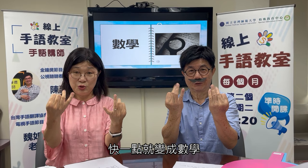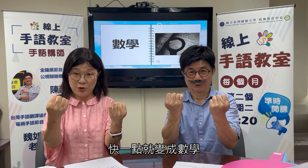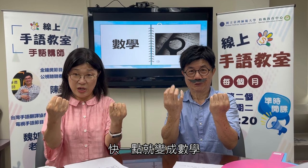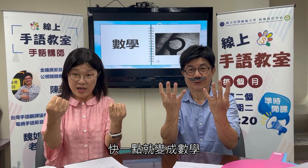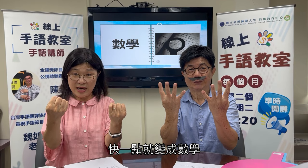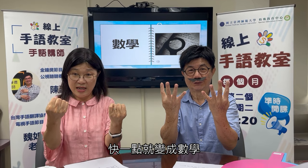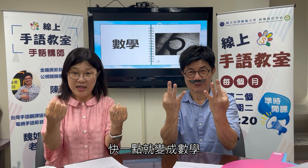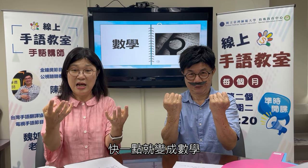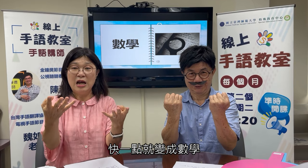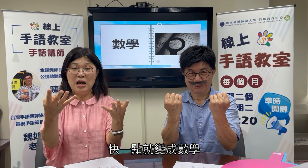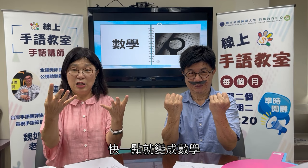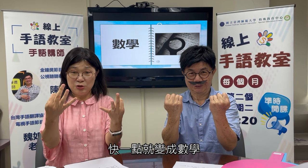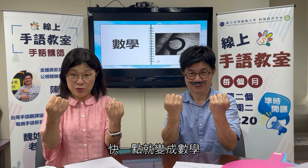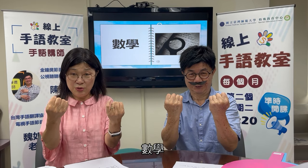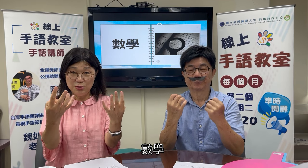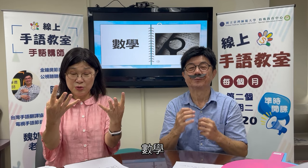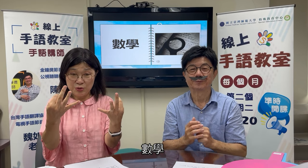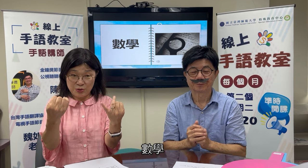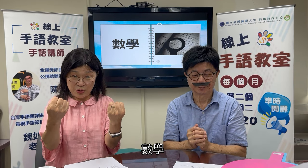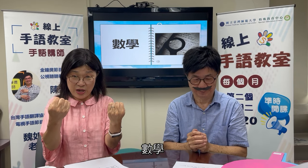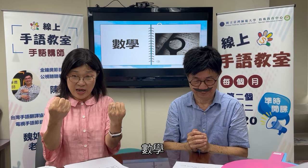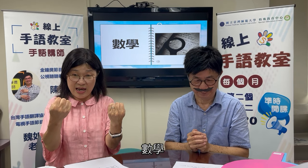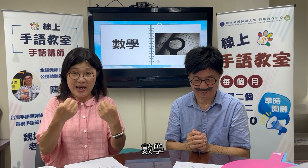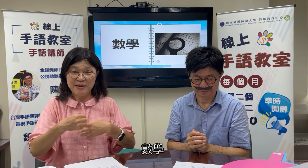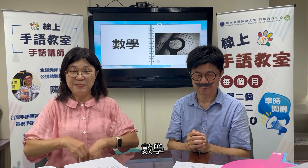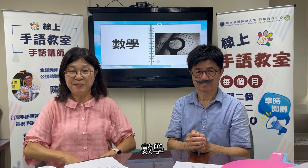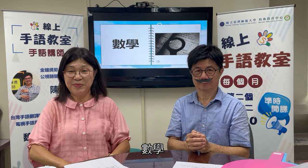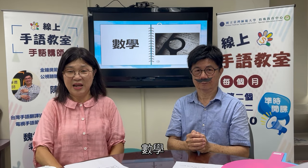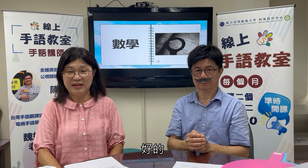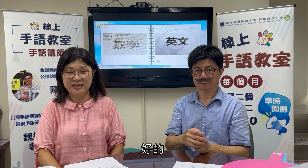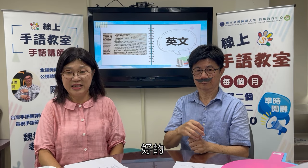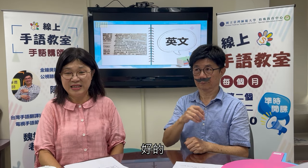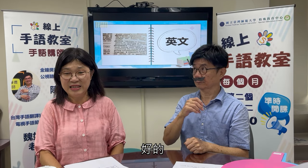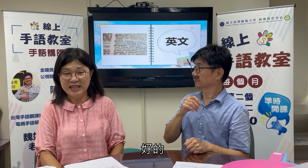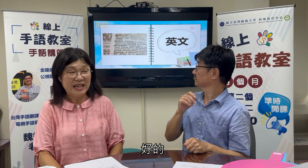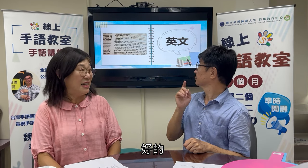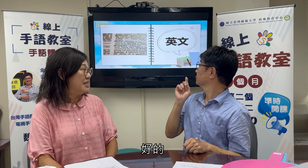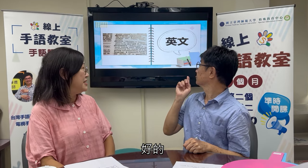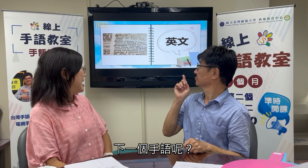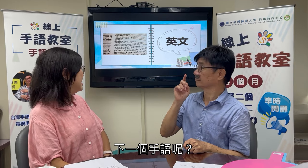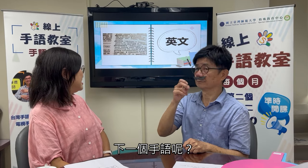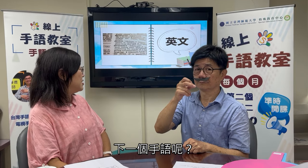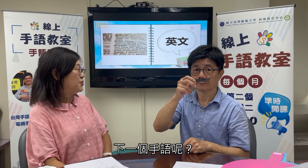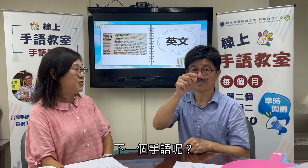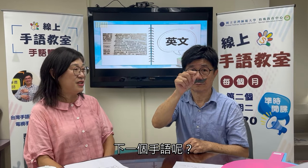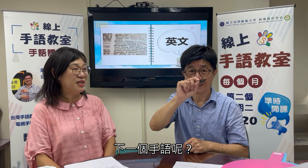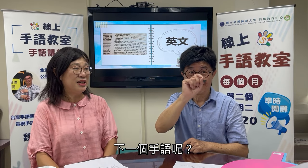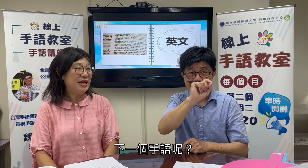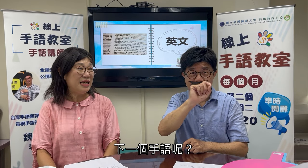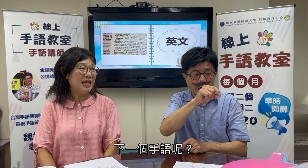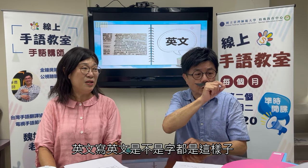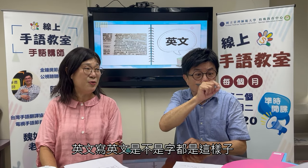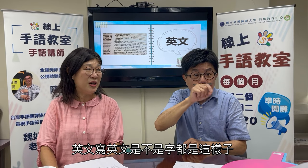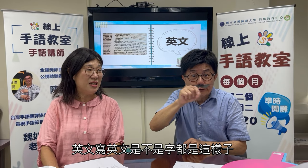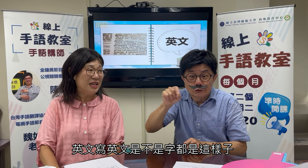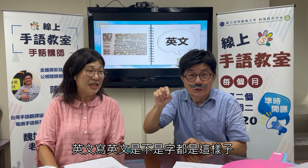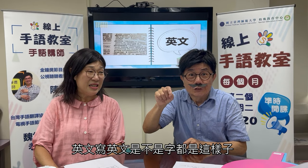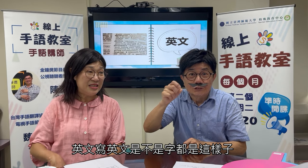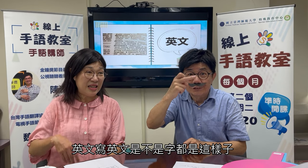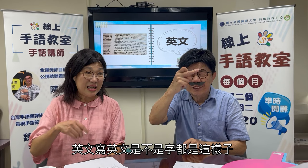学，数学。好的，下一个手语呢，英文，写英